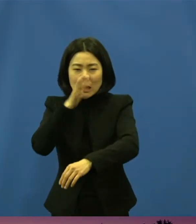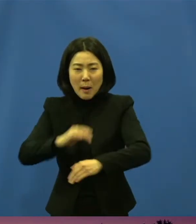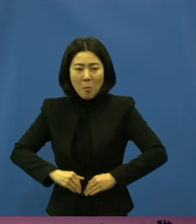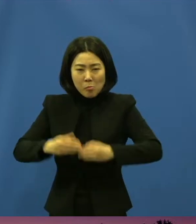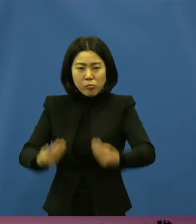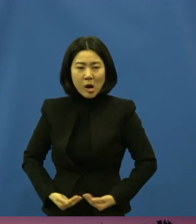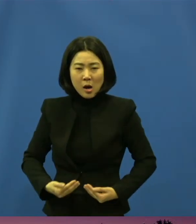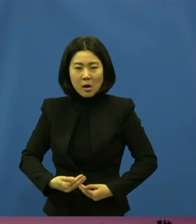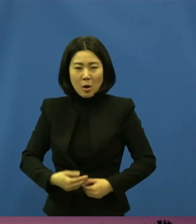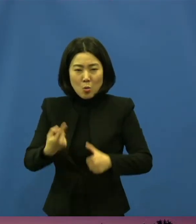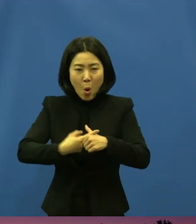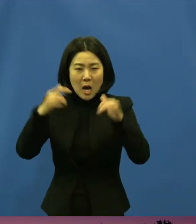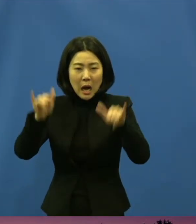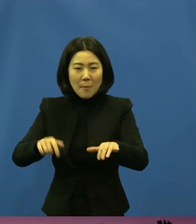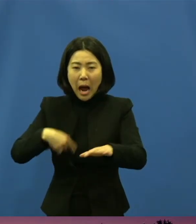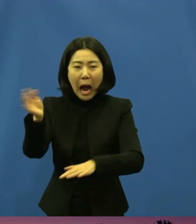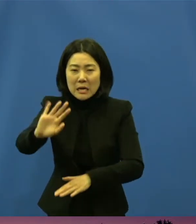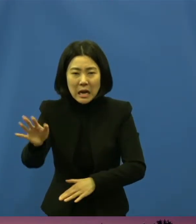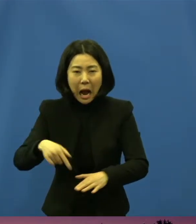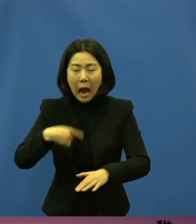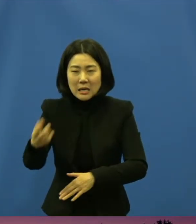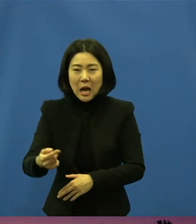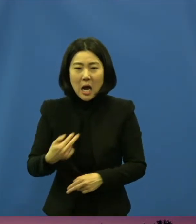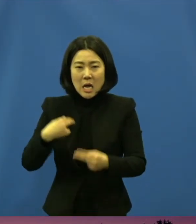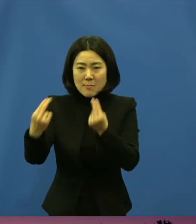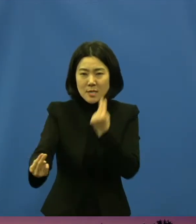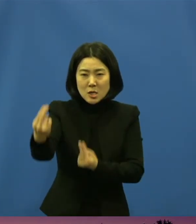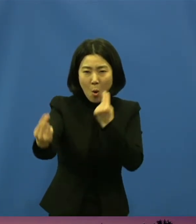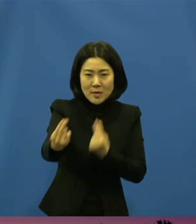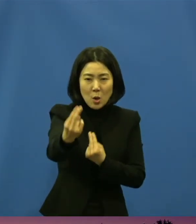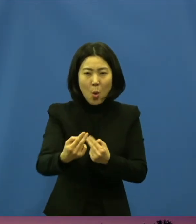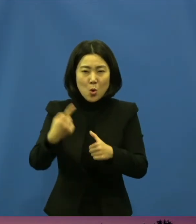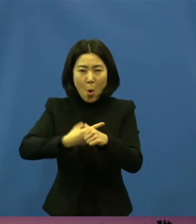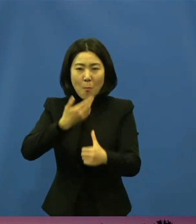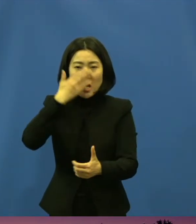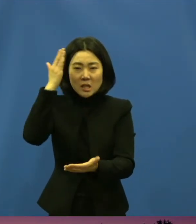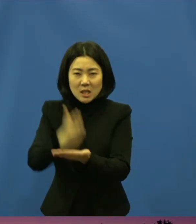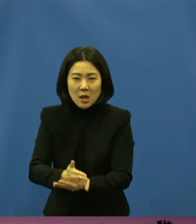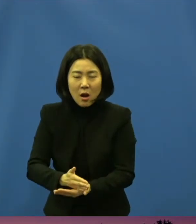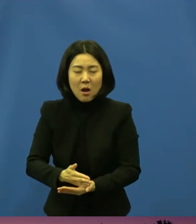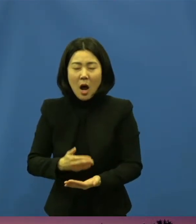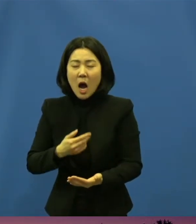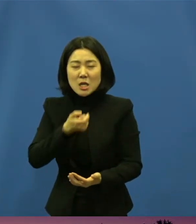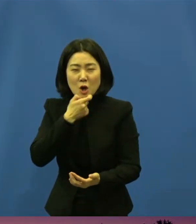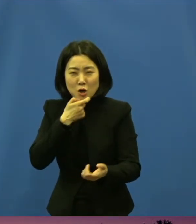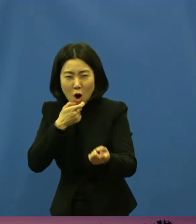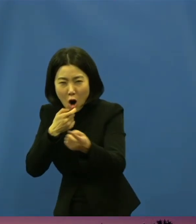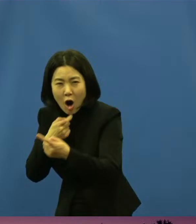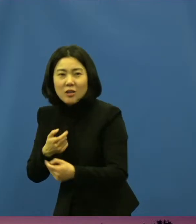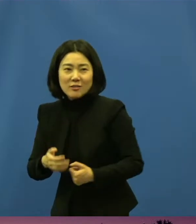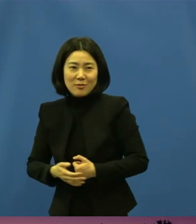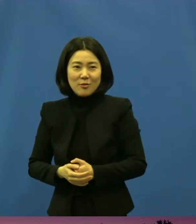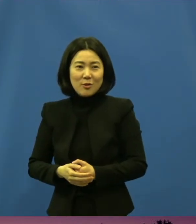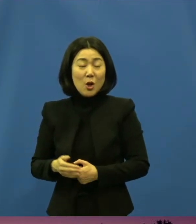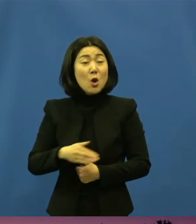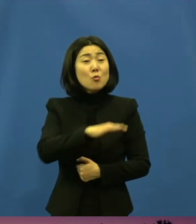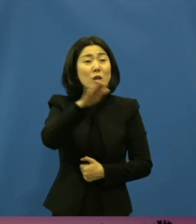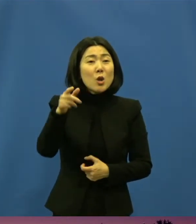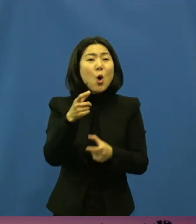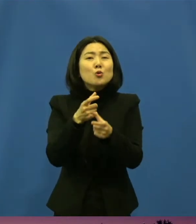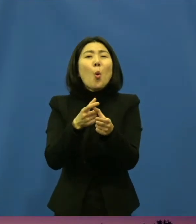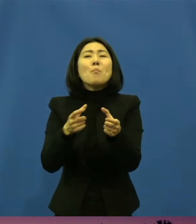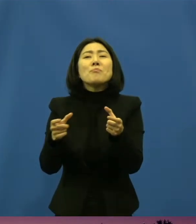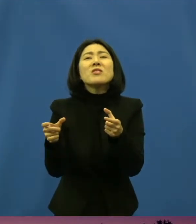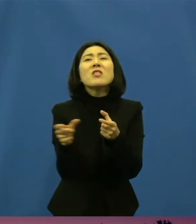우리는 뭐예요? 좀 더 많이, 좀 더 높이, 좀 더 크게, 좀